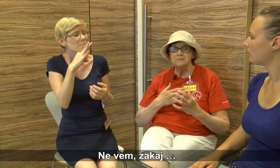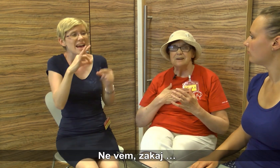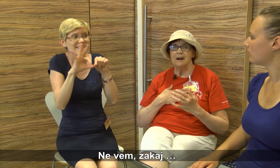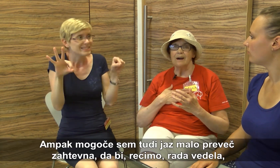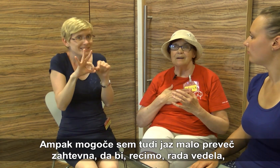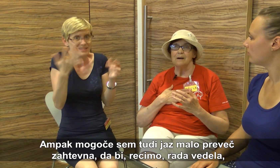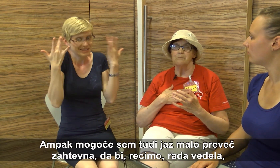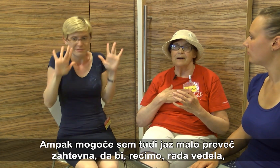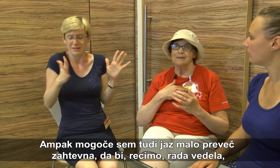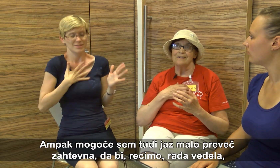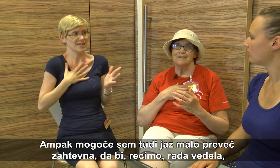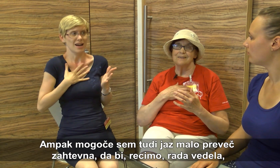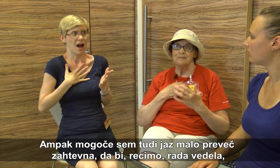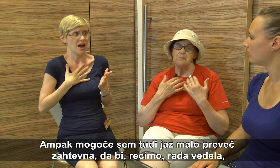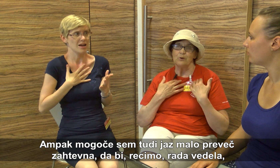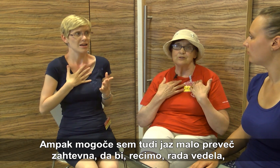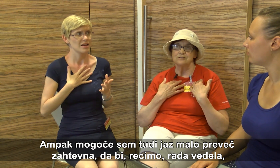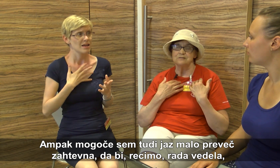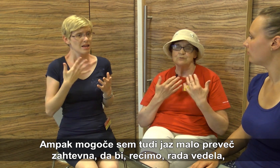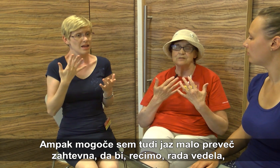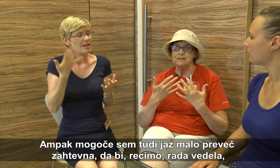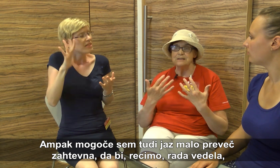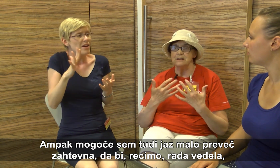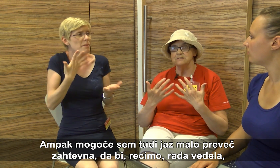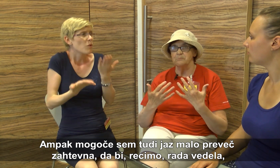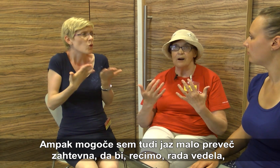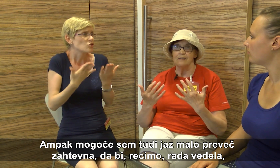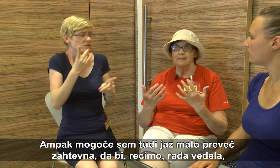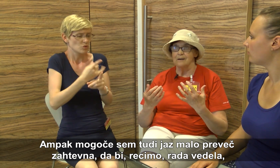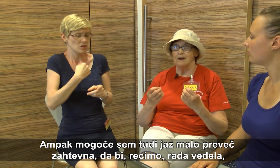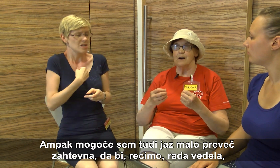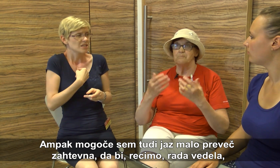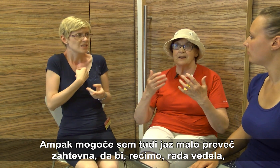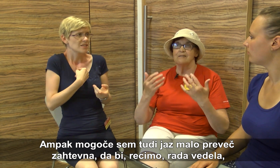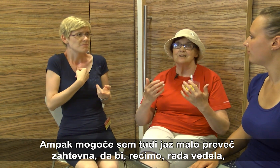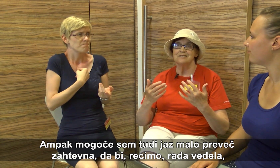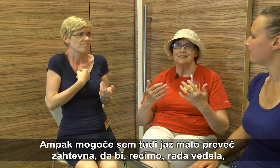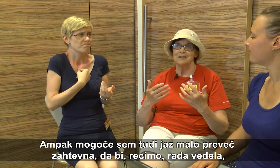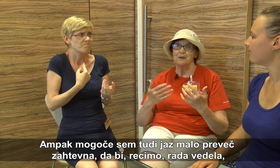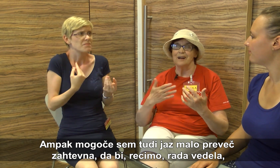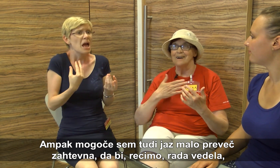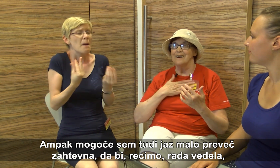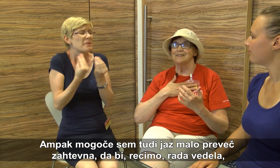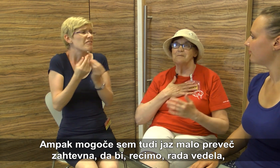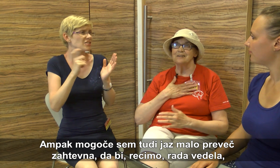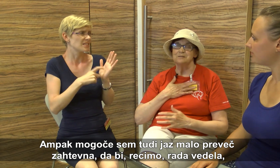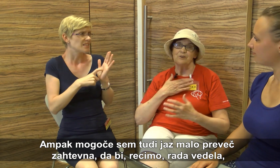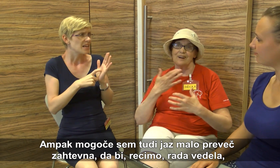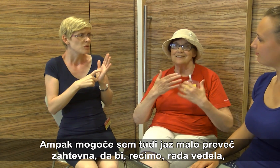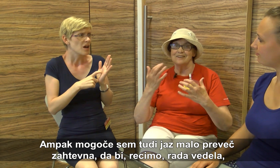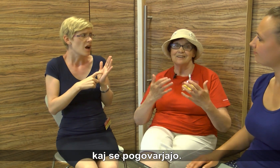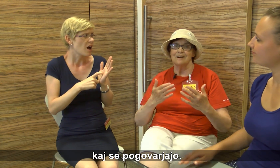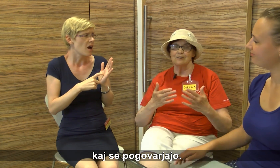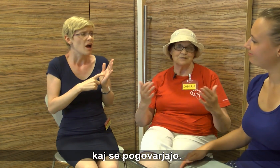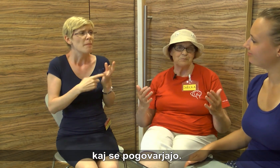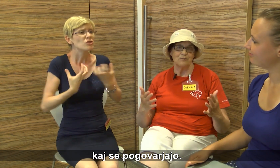Не вем за кај, ампак, не вем, могоќе сум тут јас мал превед захтеон да бе речемо